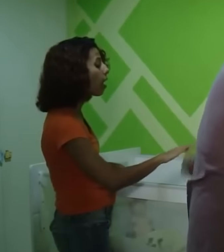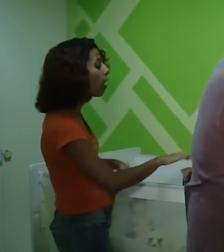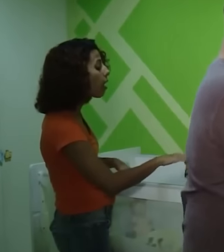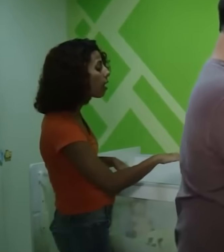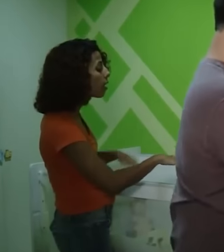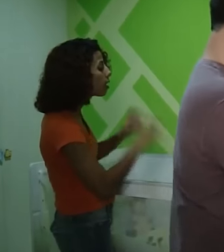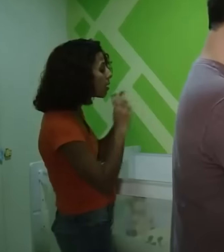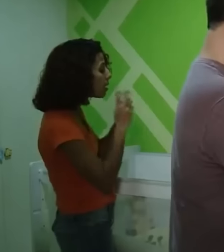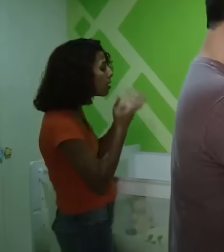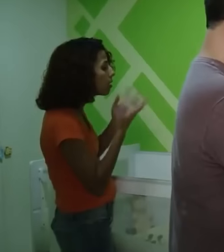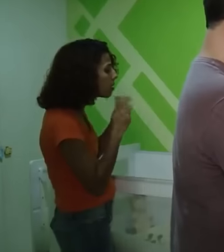A gente vê aqui.